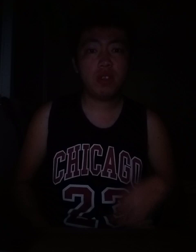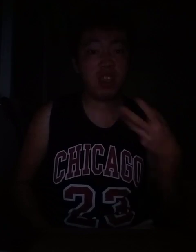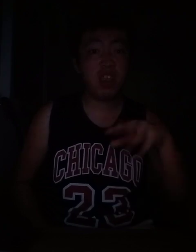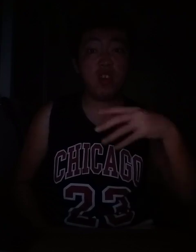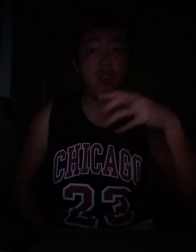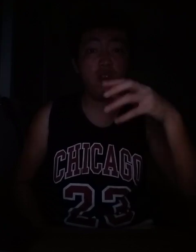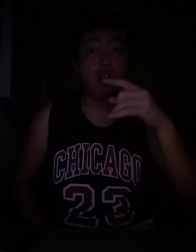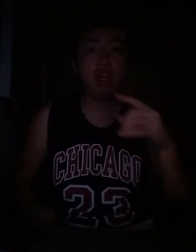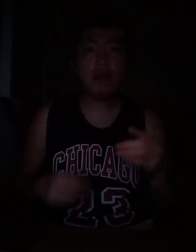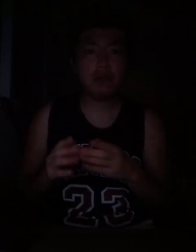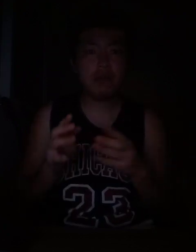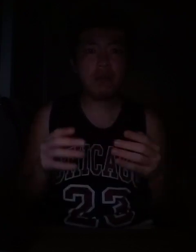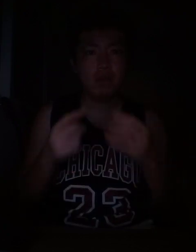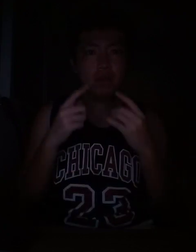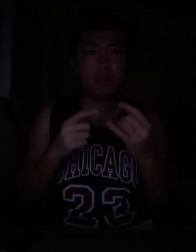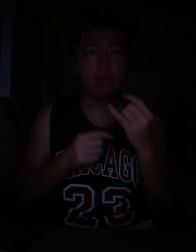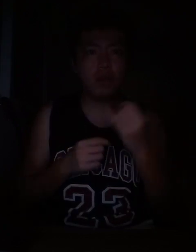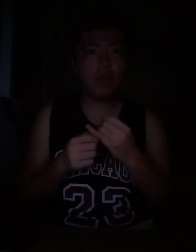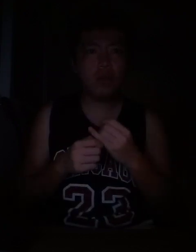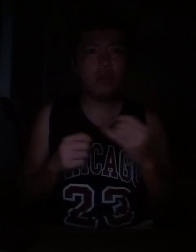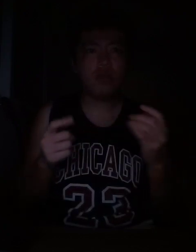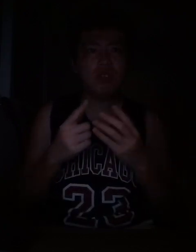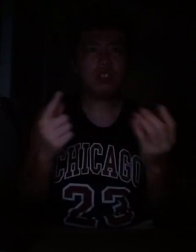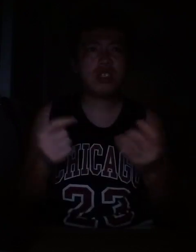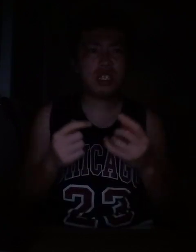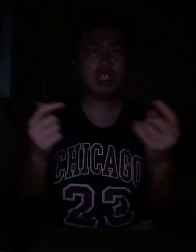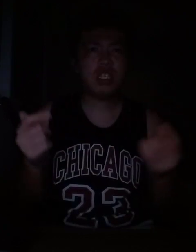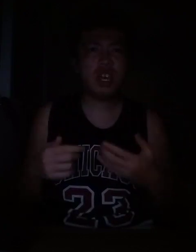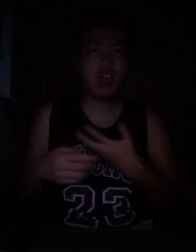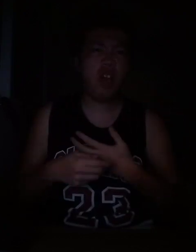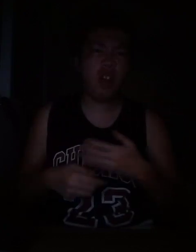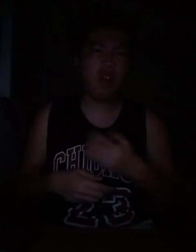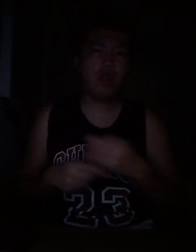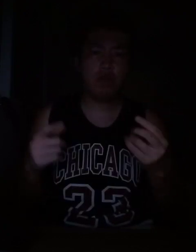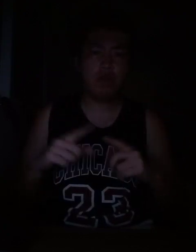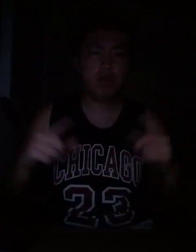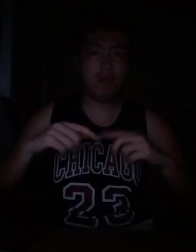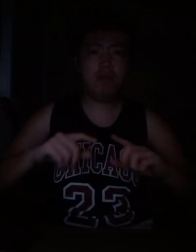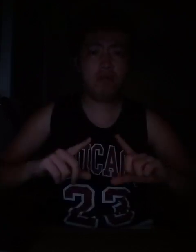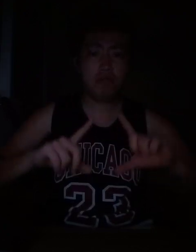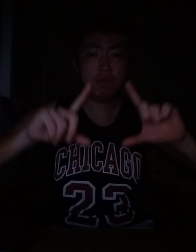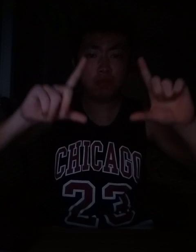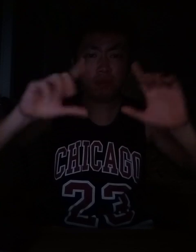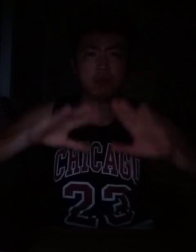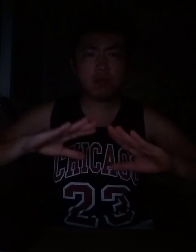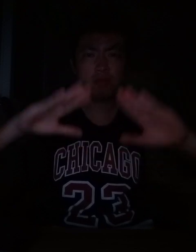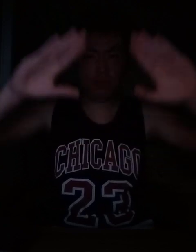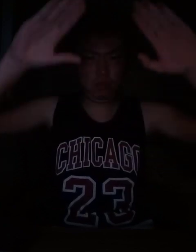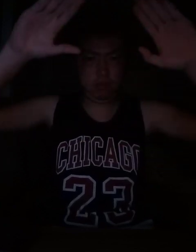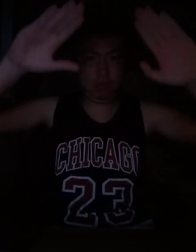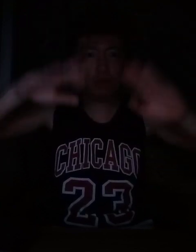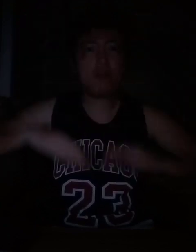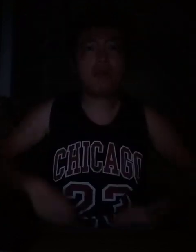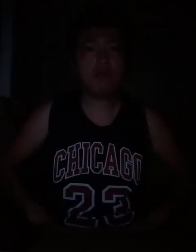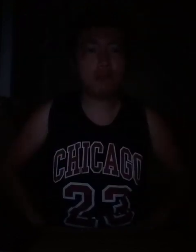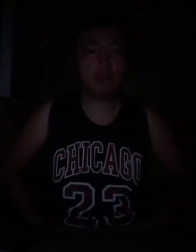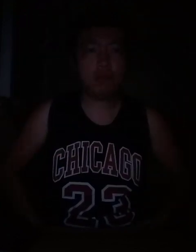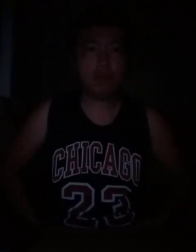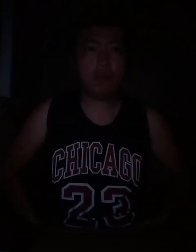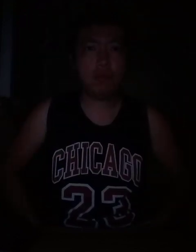카눈이 한반도로 다가올수록 주민들의 긴장과 걱정은 점점 더 커지고 있습니다. TV조선 김동열입니다.